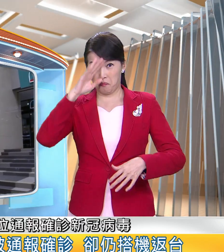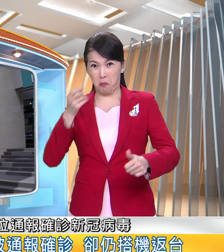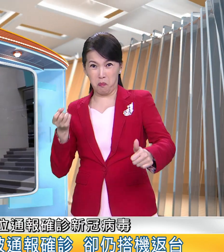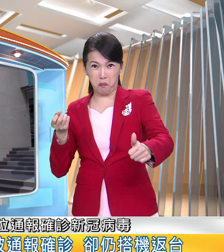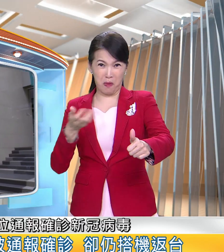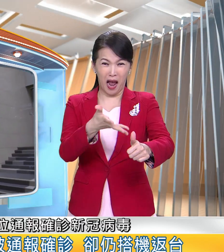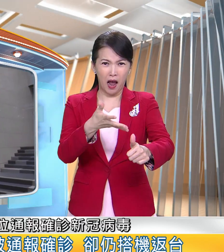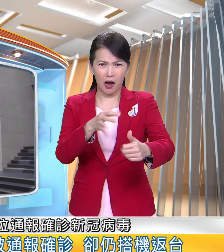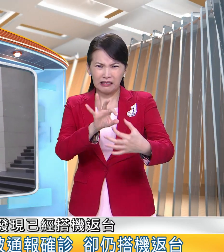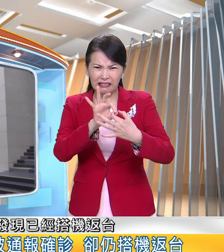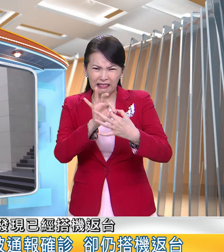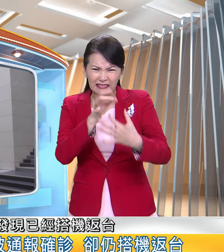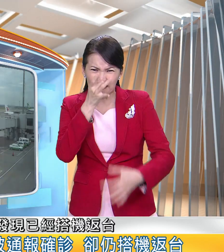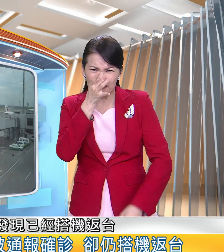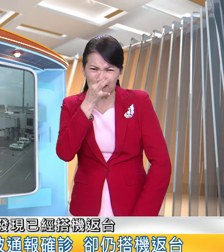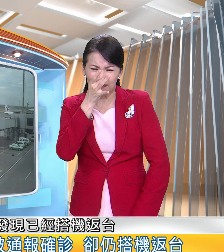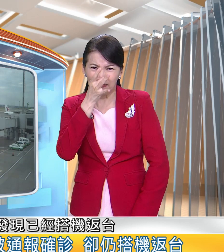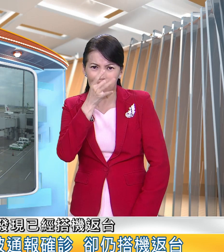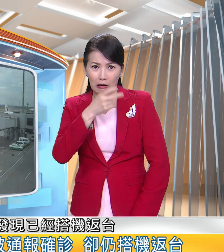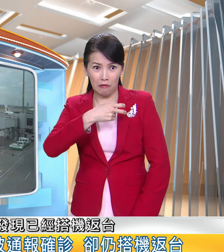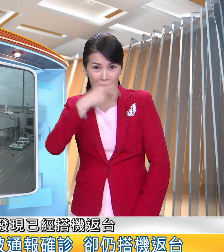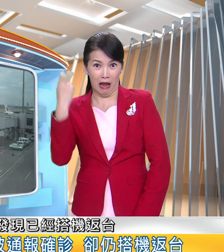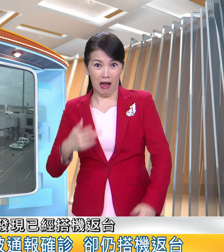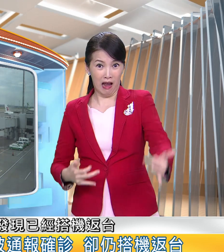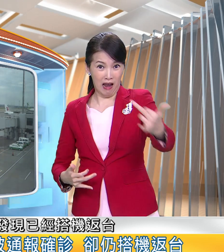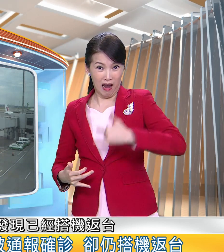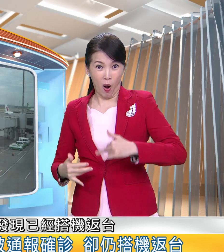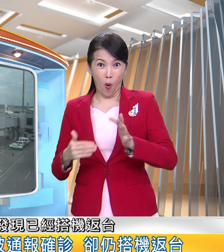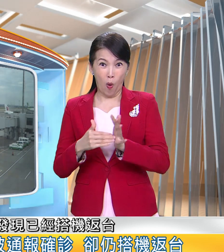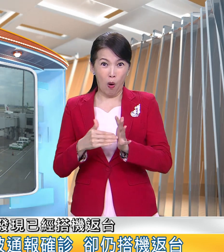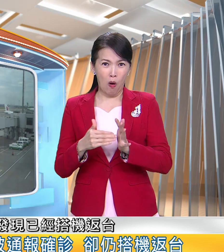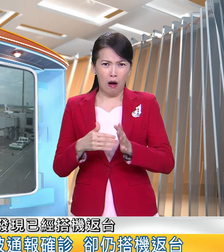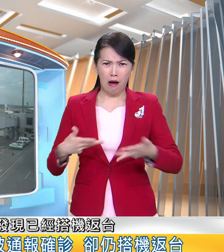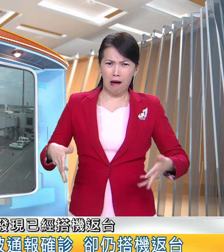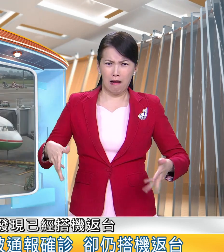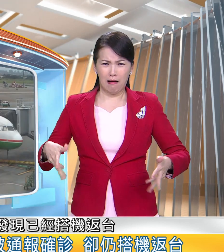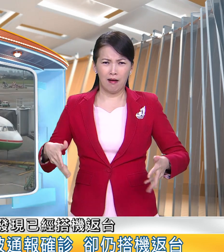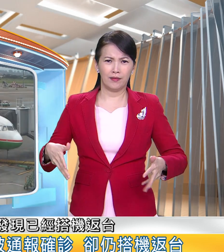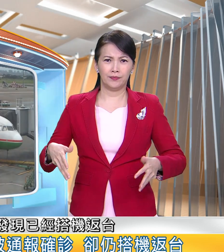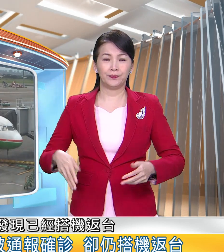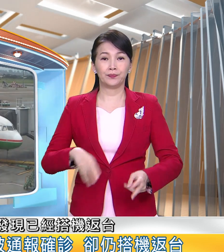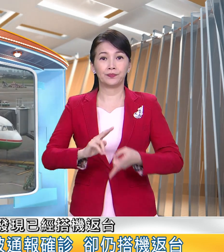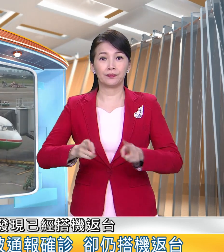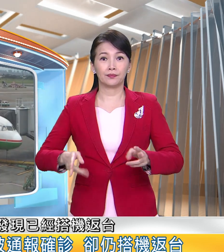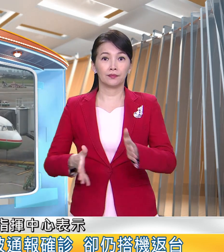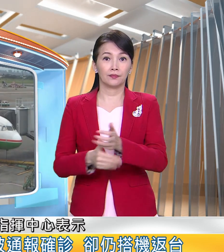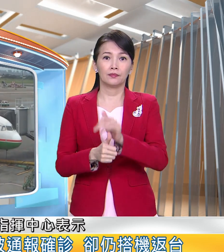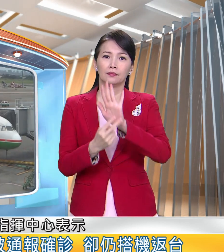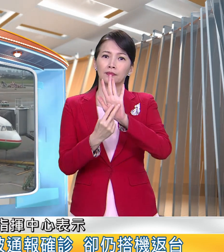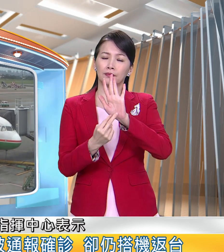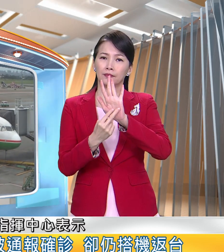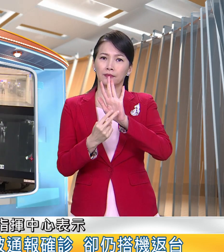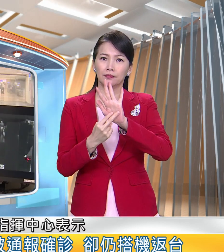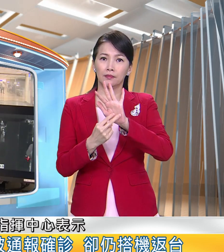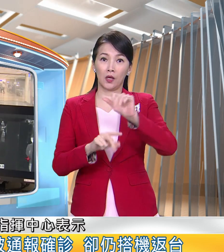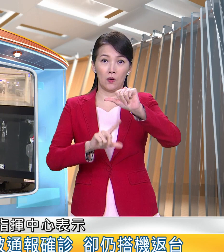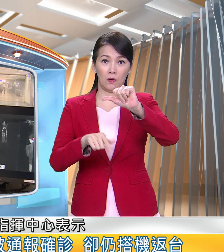毒，而要联络他的时候却发现已经搭机返台。中央流行疫情指挥中心表